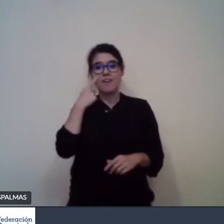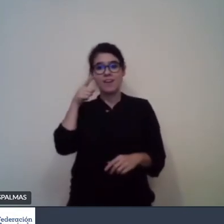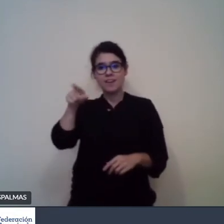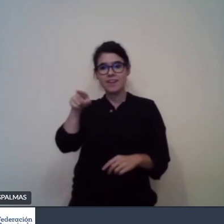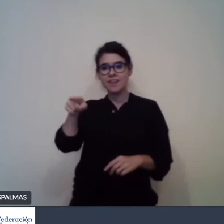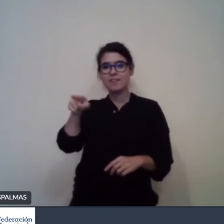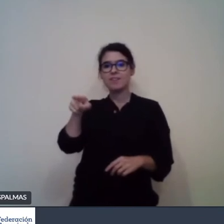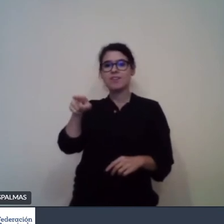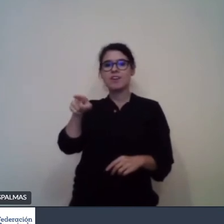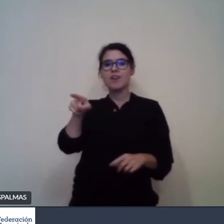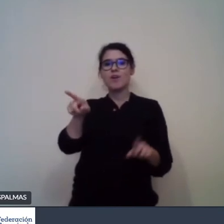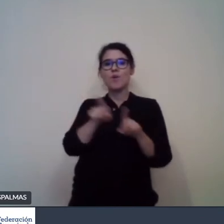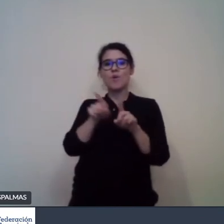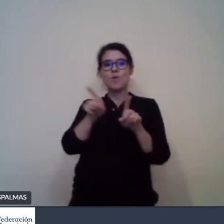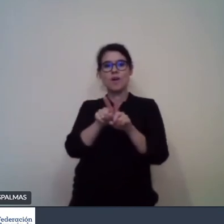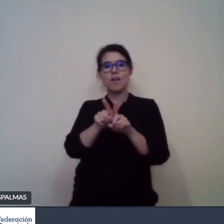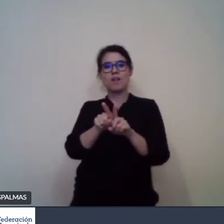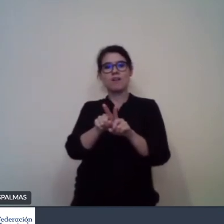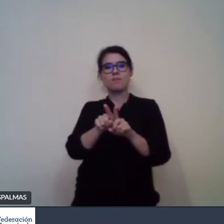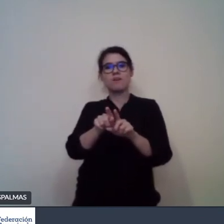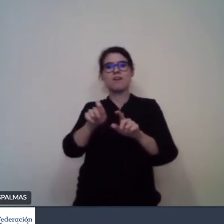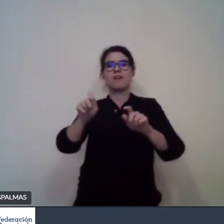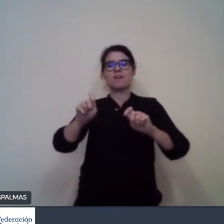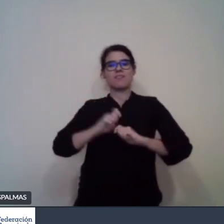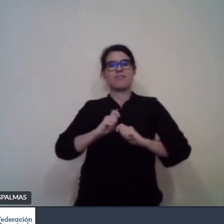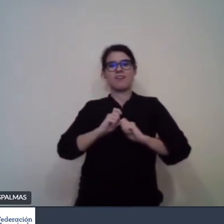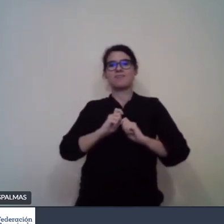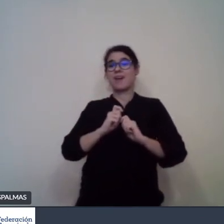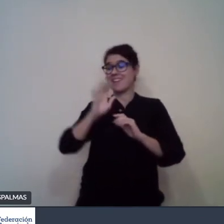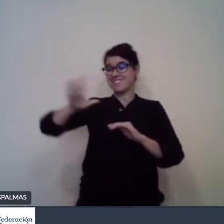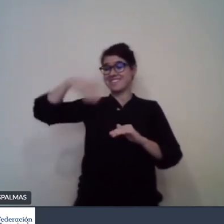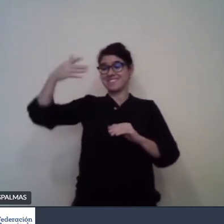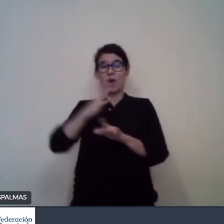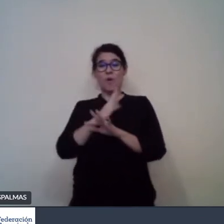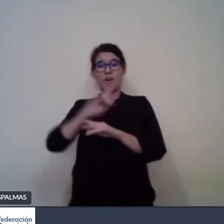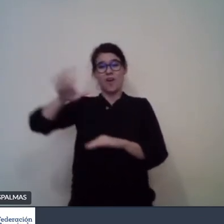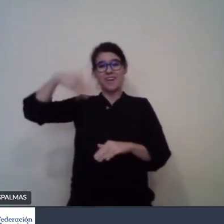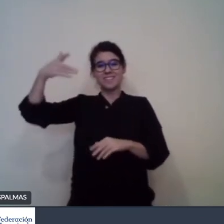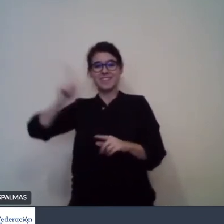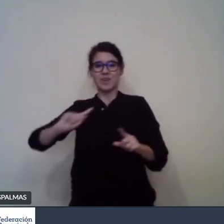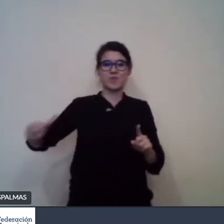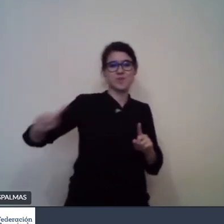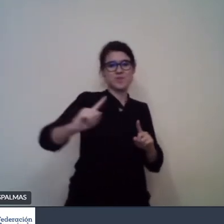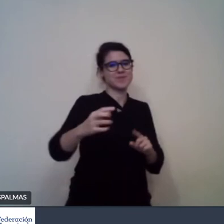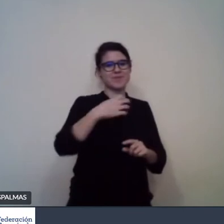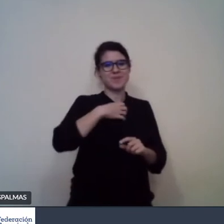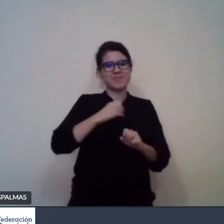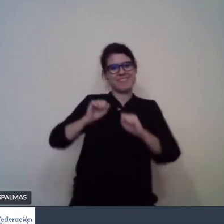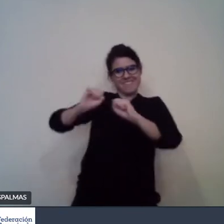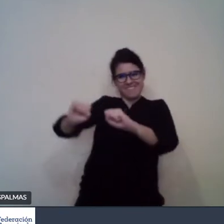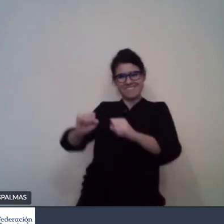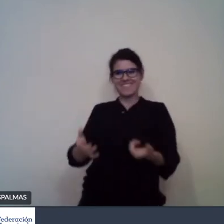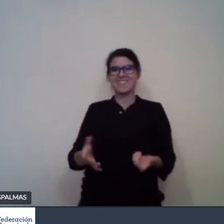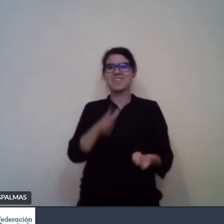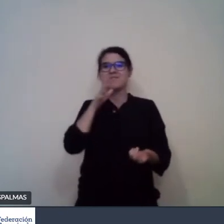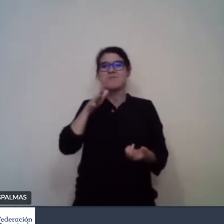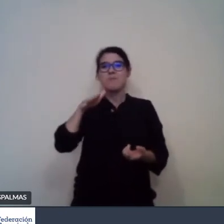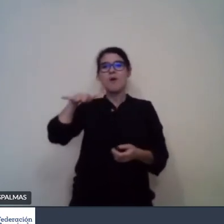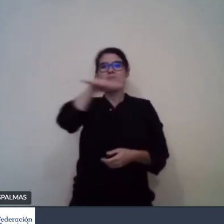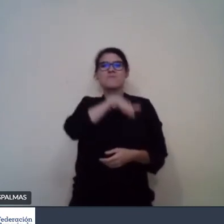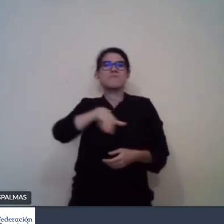cómo impide que el jugador exterior pase bien porque está muy arriba, pero está además en una posición que no es una posición defensiva